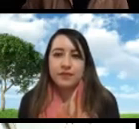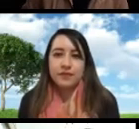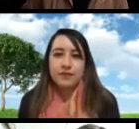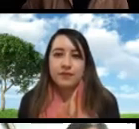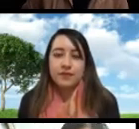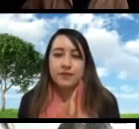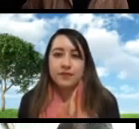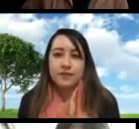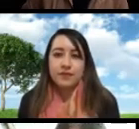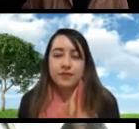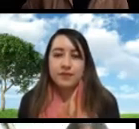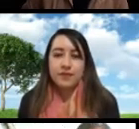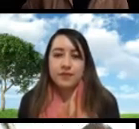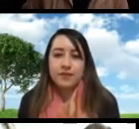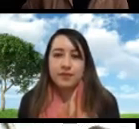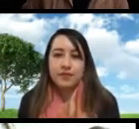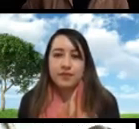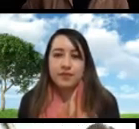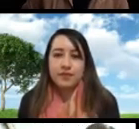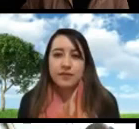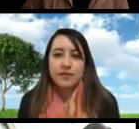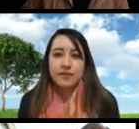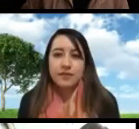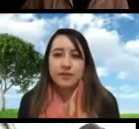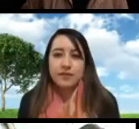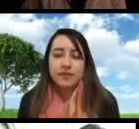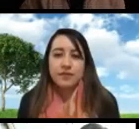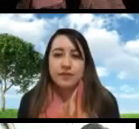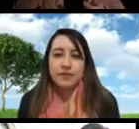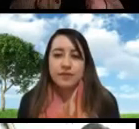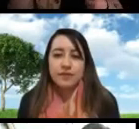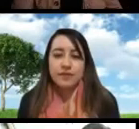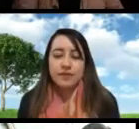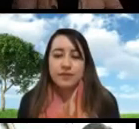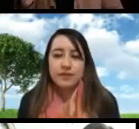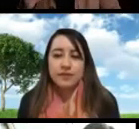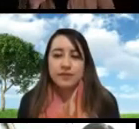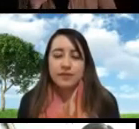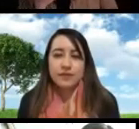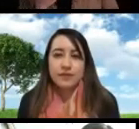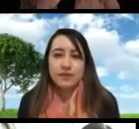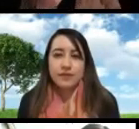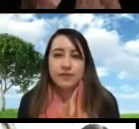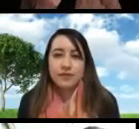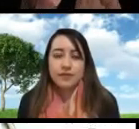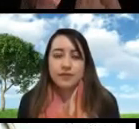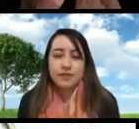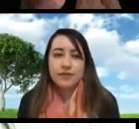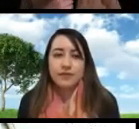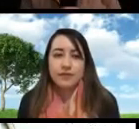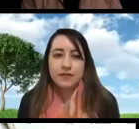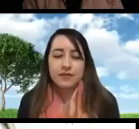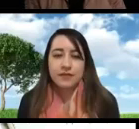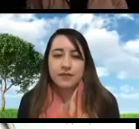3. En la pantalla principal aparecerán las preguntas y sus posibles respuestas. En tu